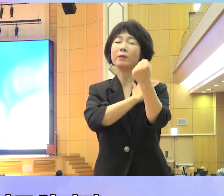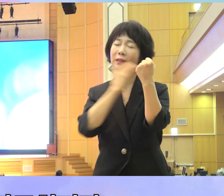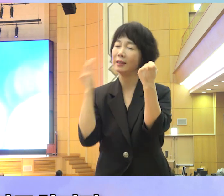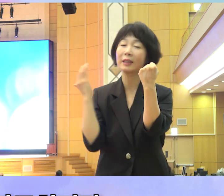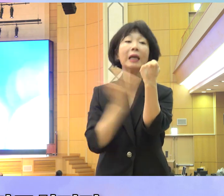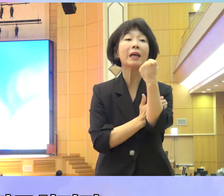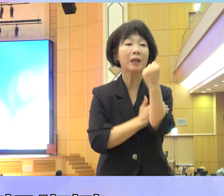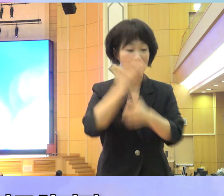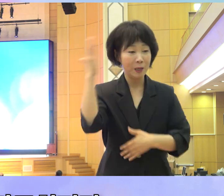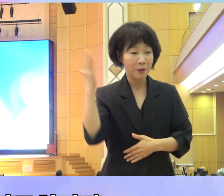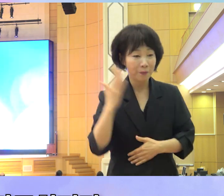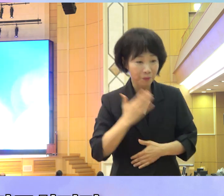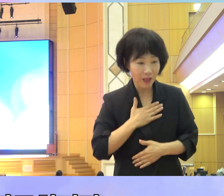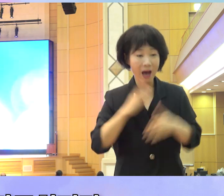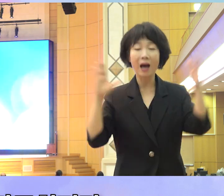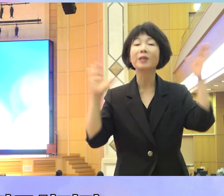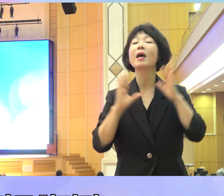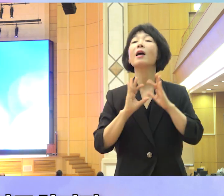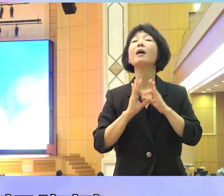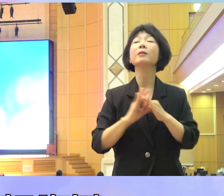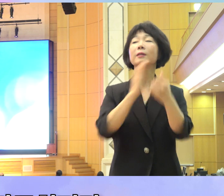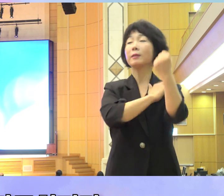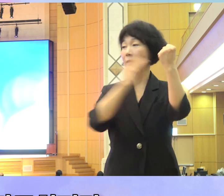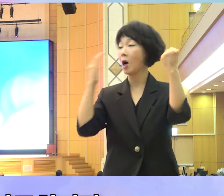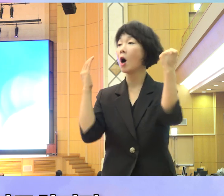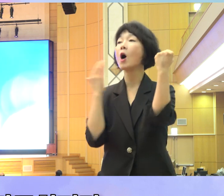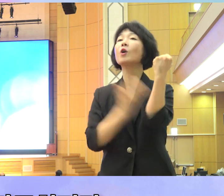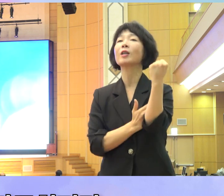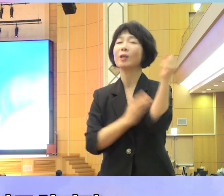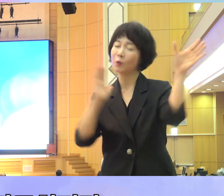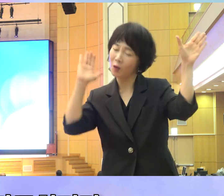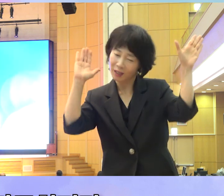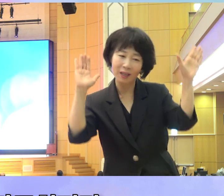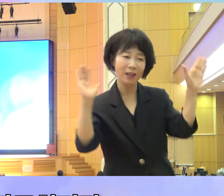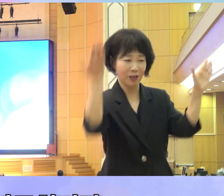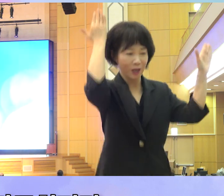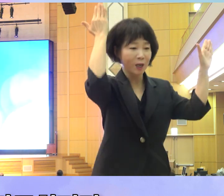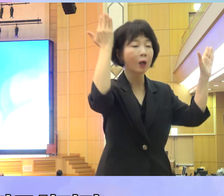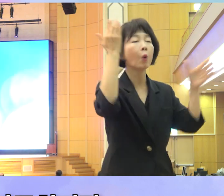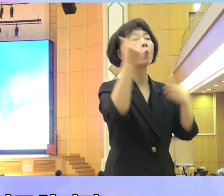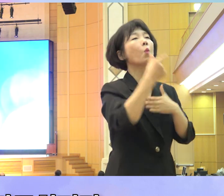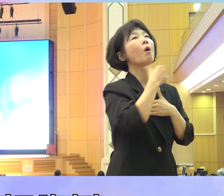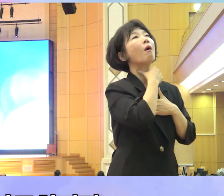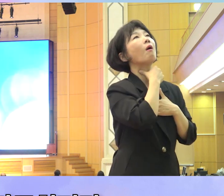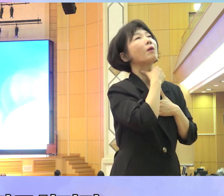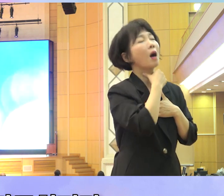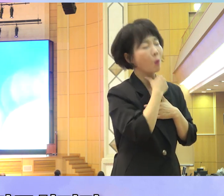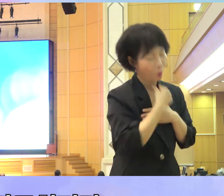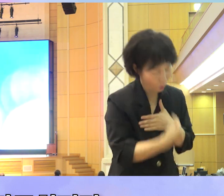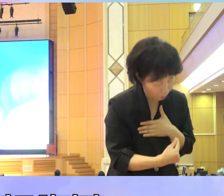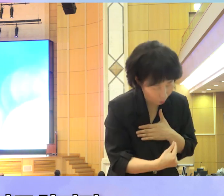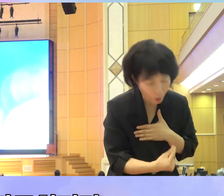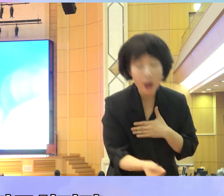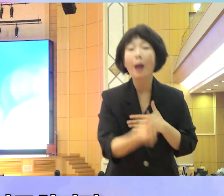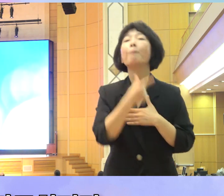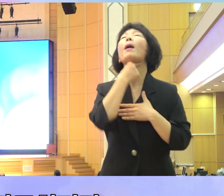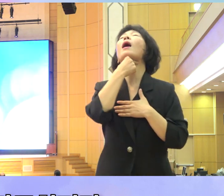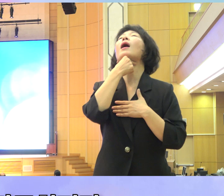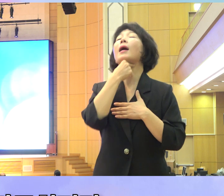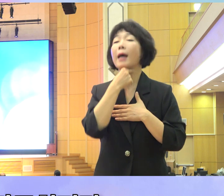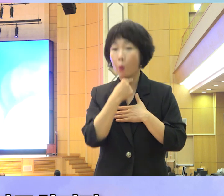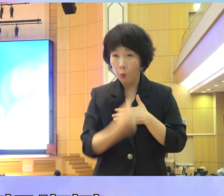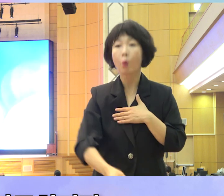성령님의 권능이 나의 능력이 되길